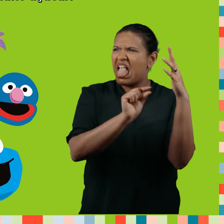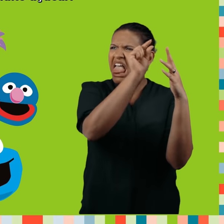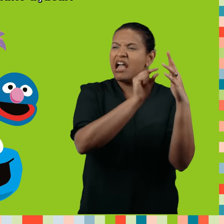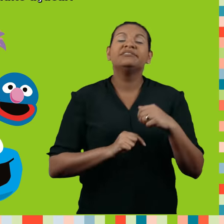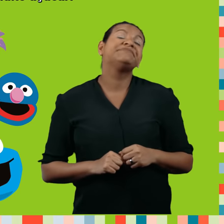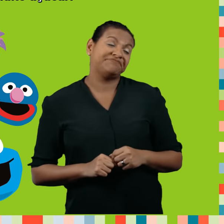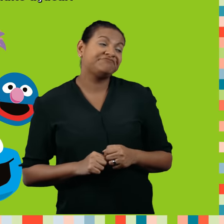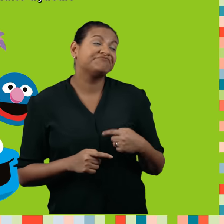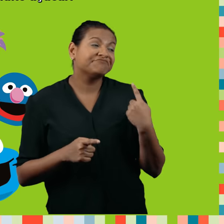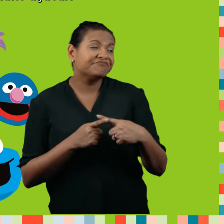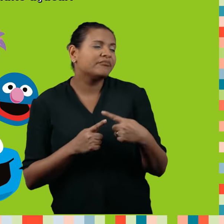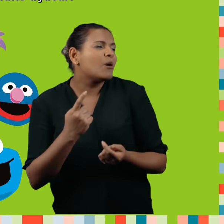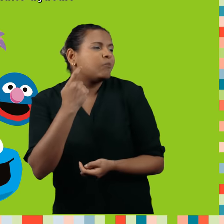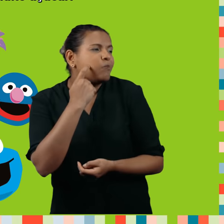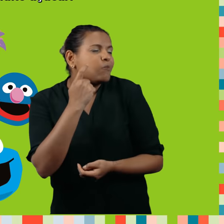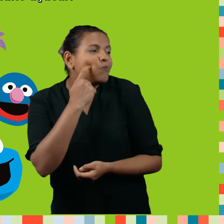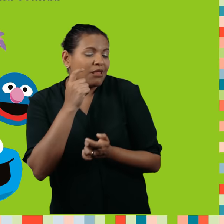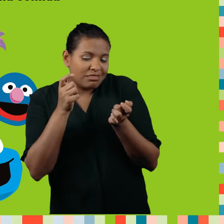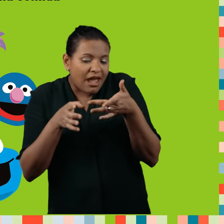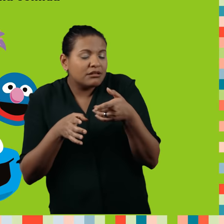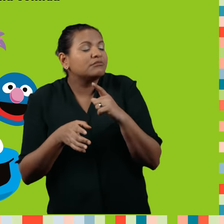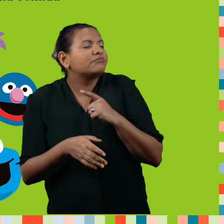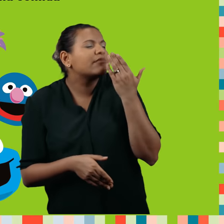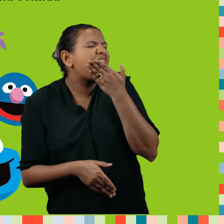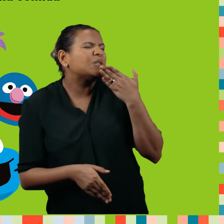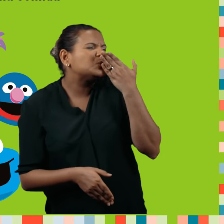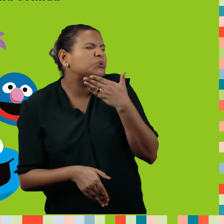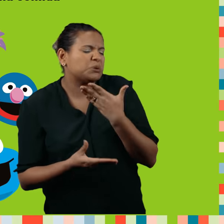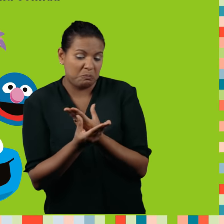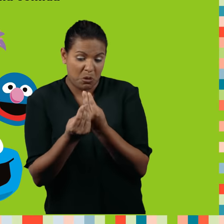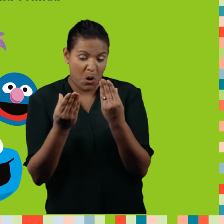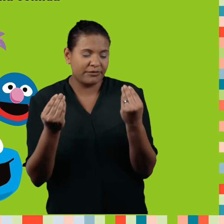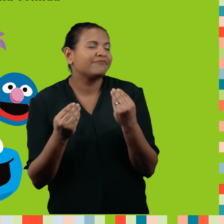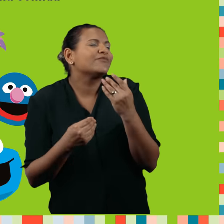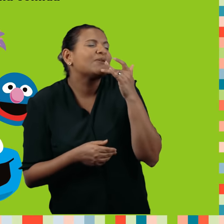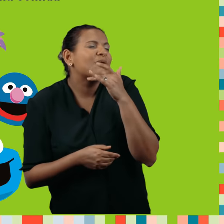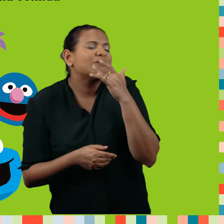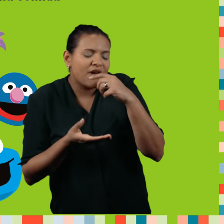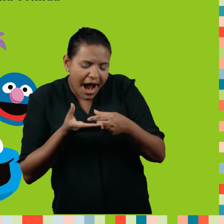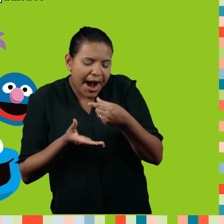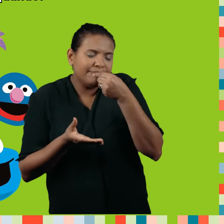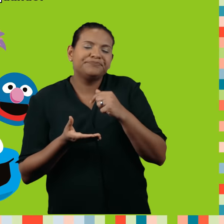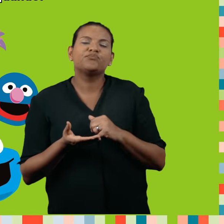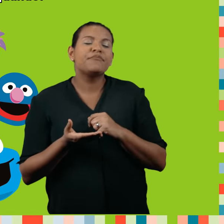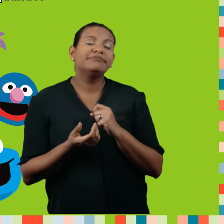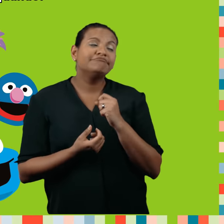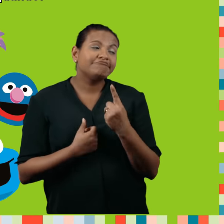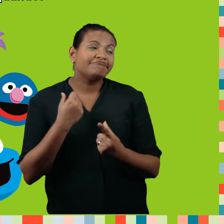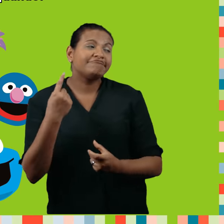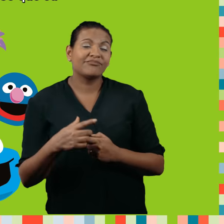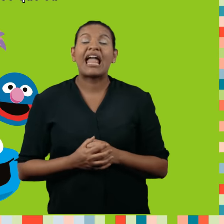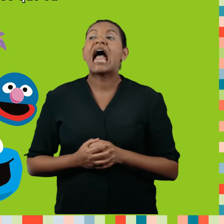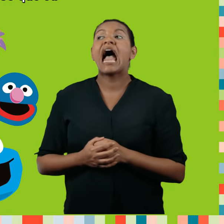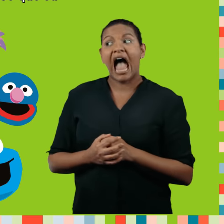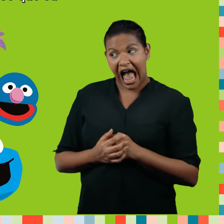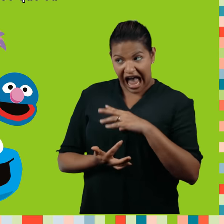Sim! Bala tem muito açúcar, então, apesar de ser gostosa, é uma comida pra gente só comer de vez em